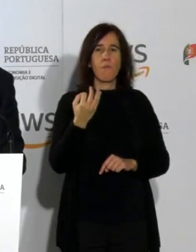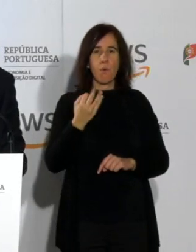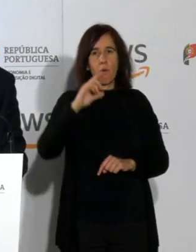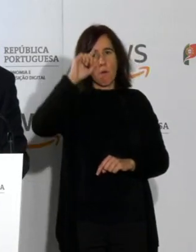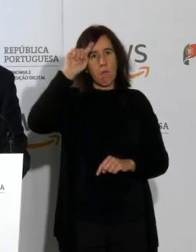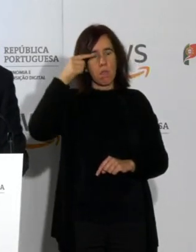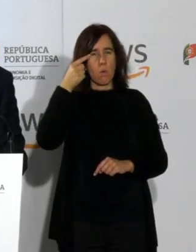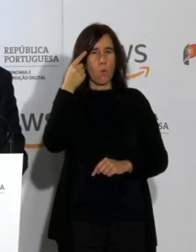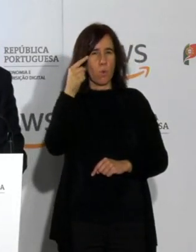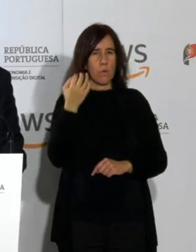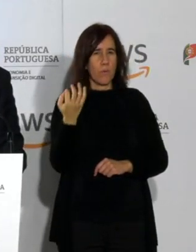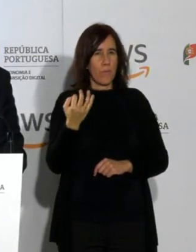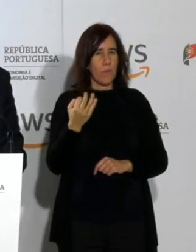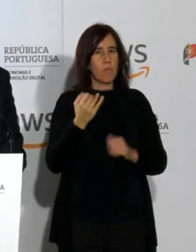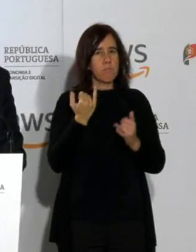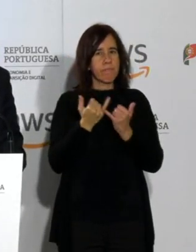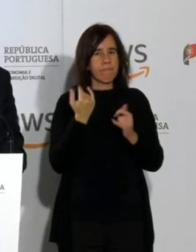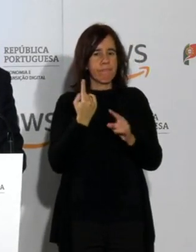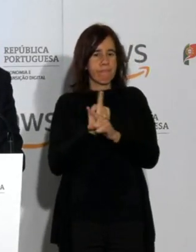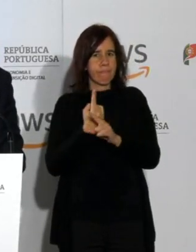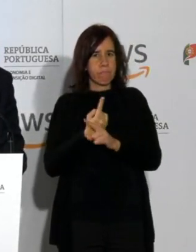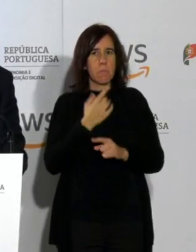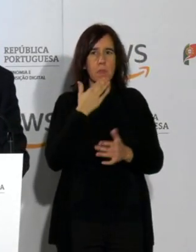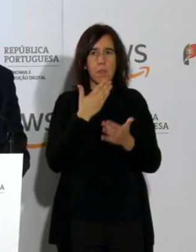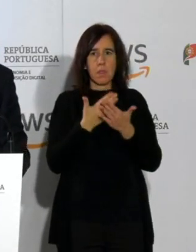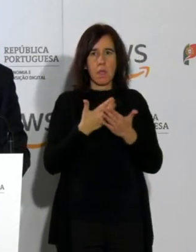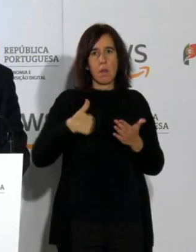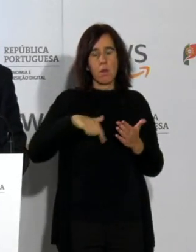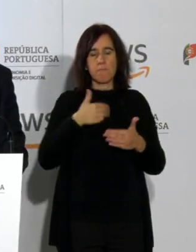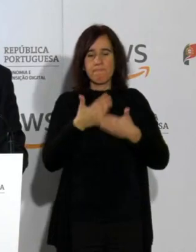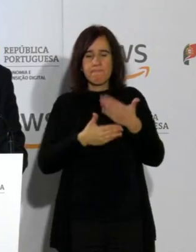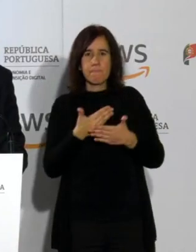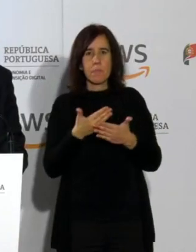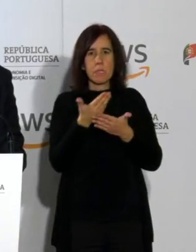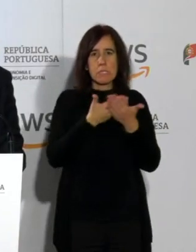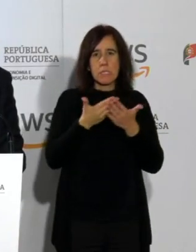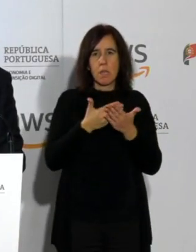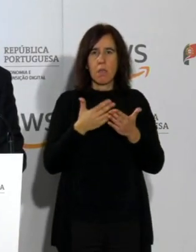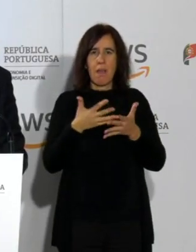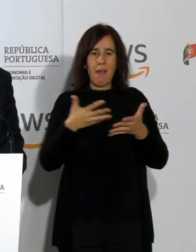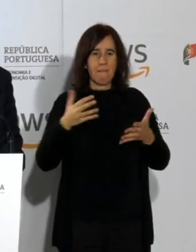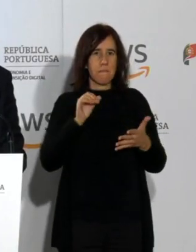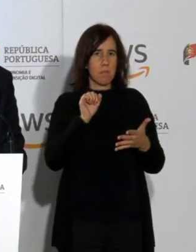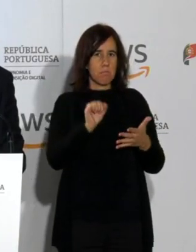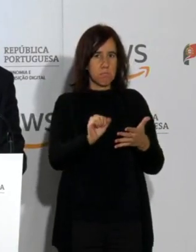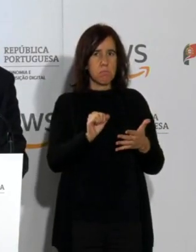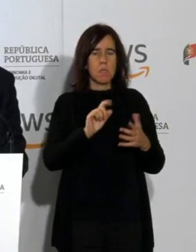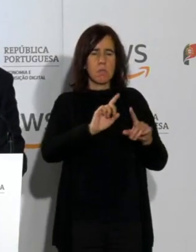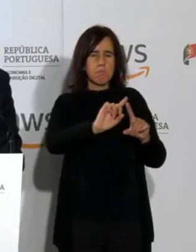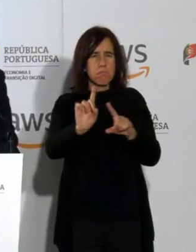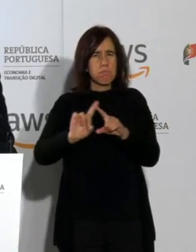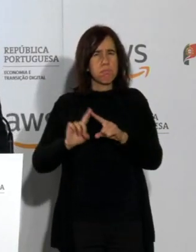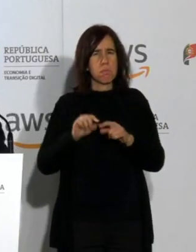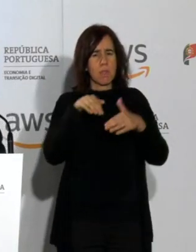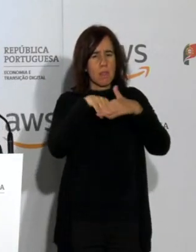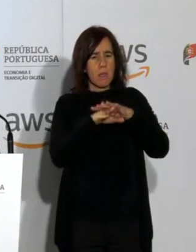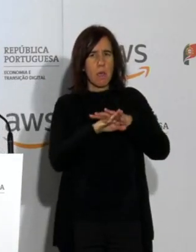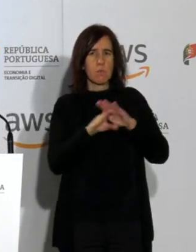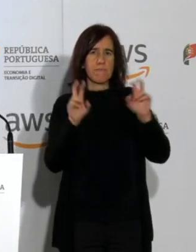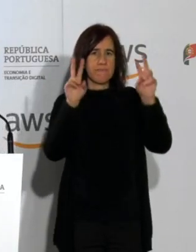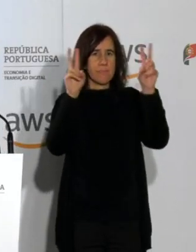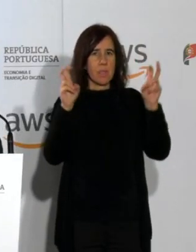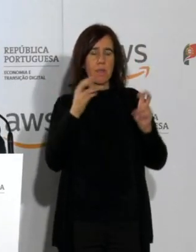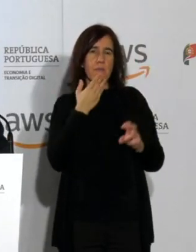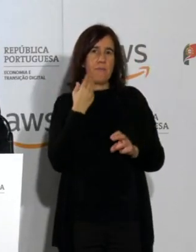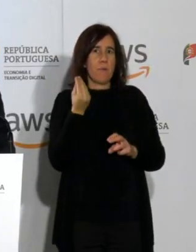capacidade única de computação que nos permitiu processar e tratar, em larga escala, enormes volumes de dados, o famoso Big